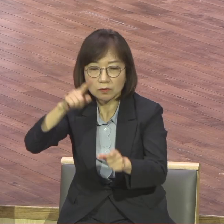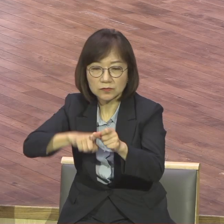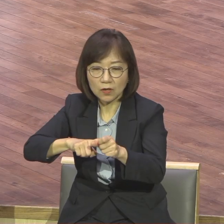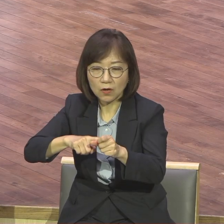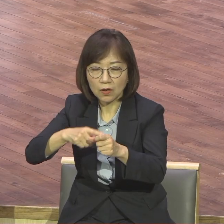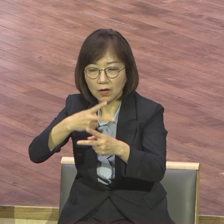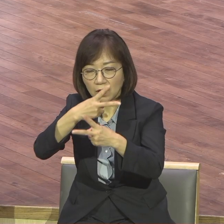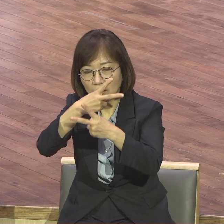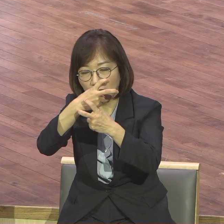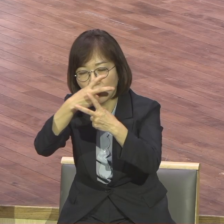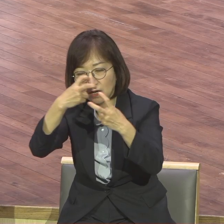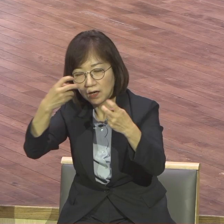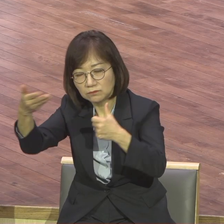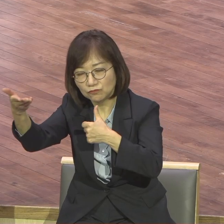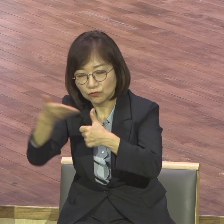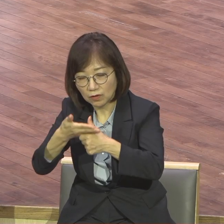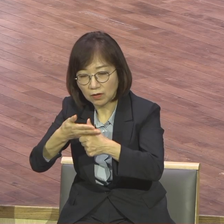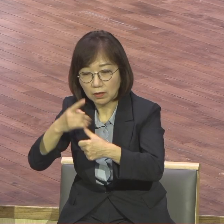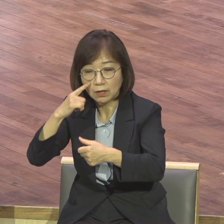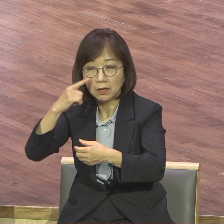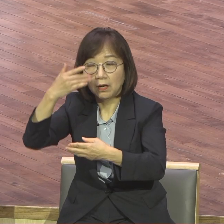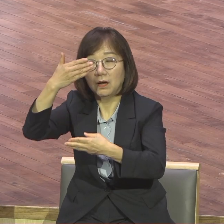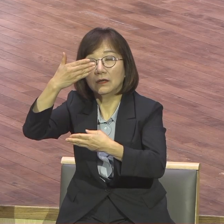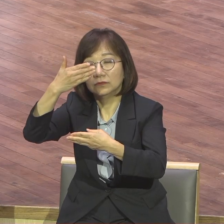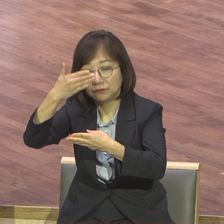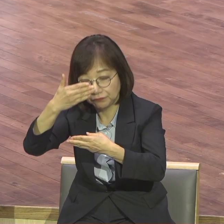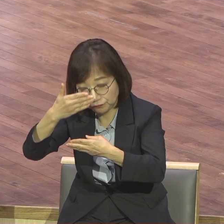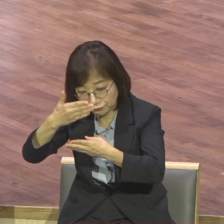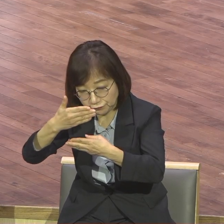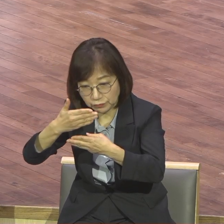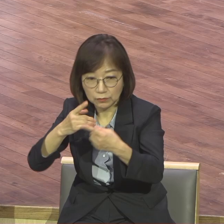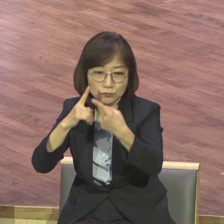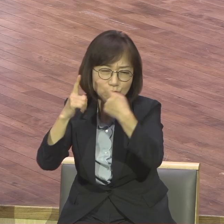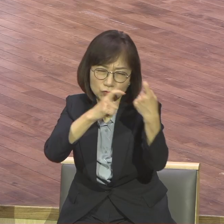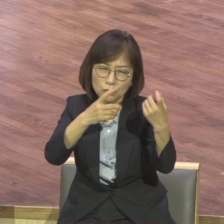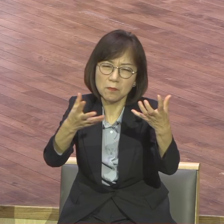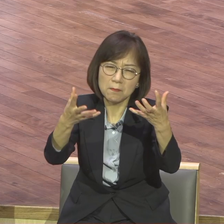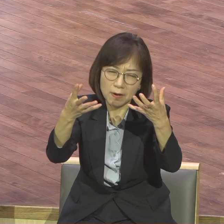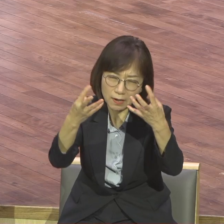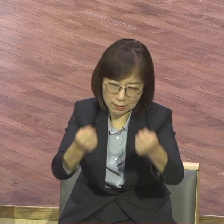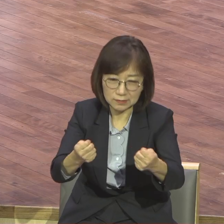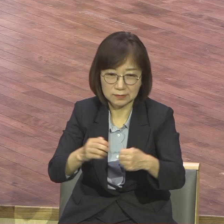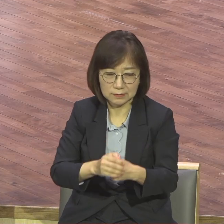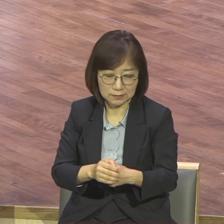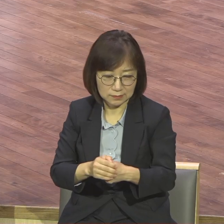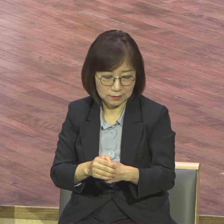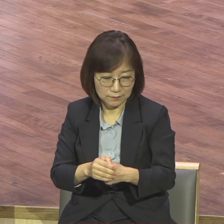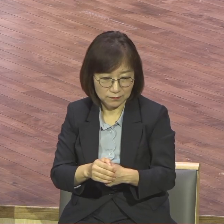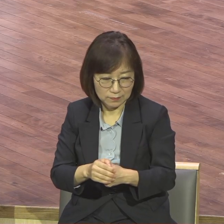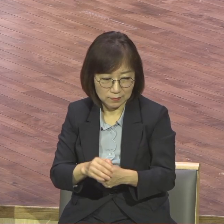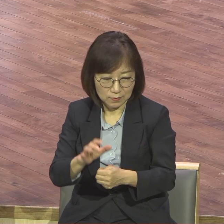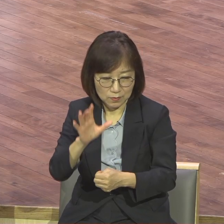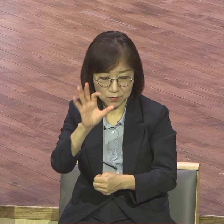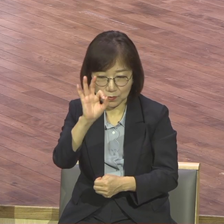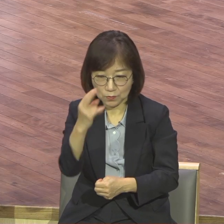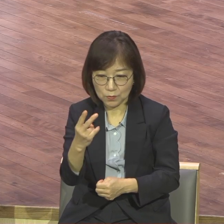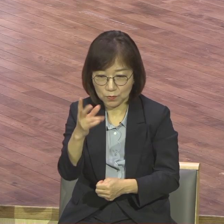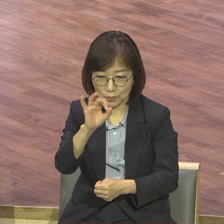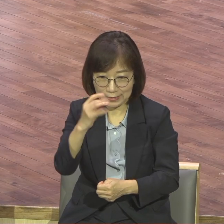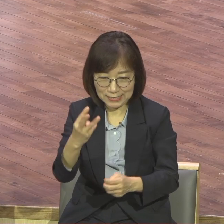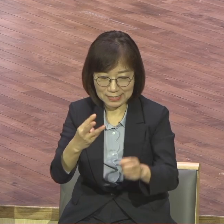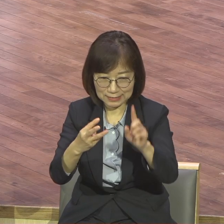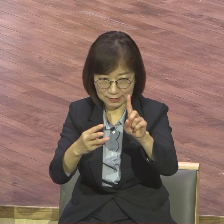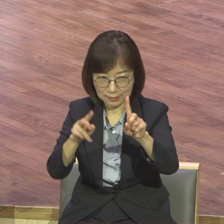너무 많다. 우리를 영적으로 잠들게 하는 유혹들이 너무 많다는 겁니다. 요한 1서 2장 16절에 보면 사도